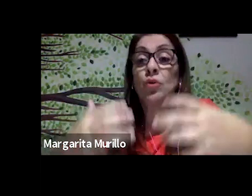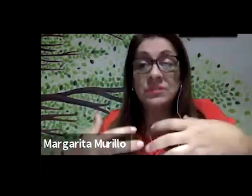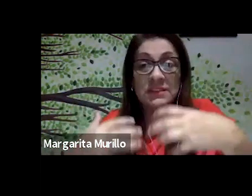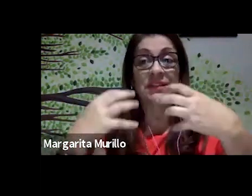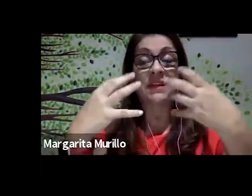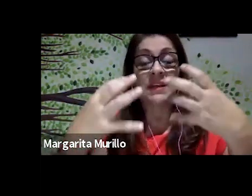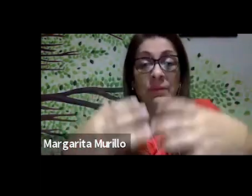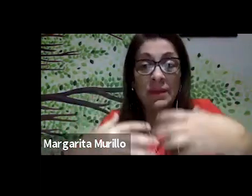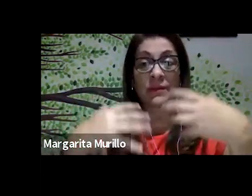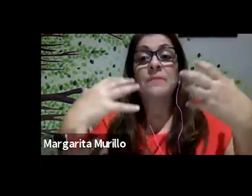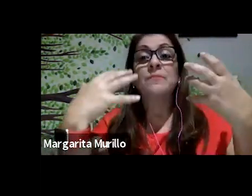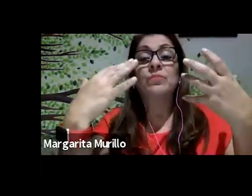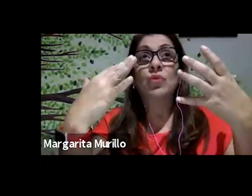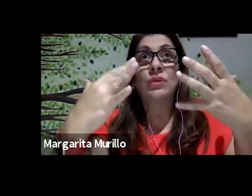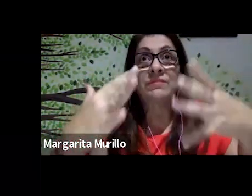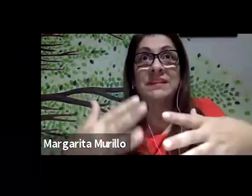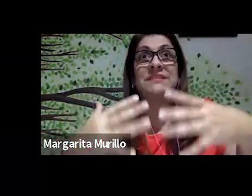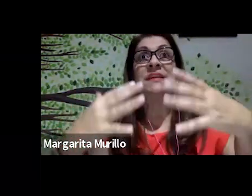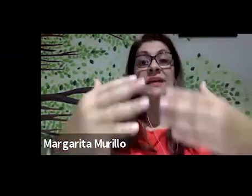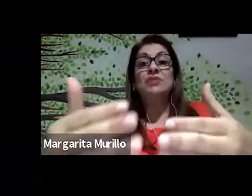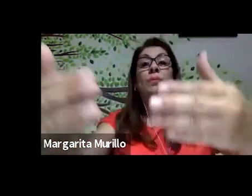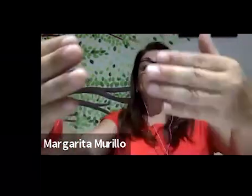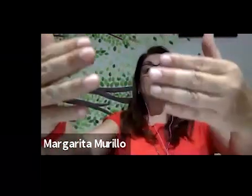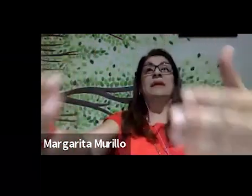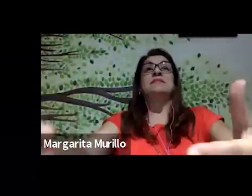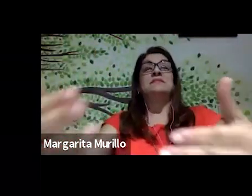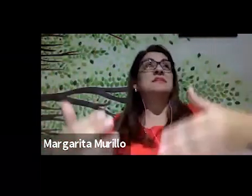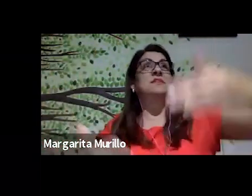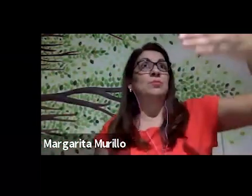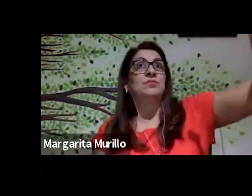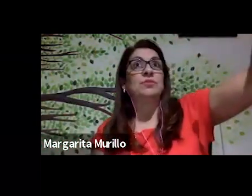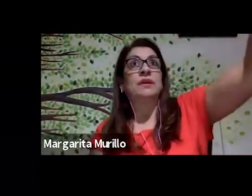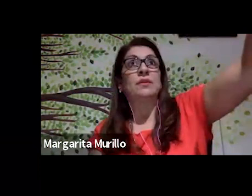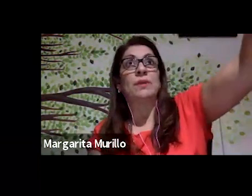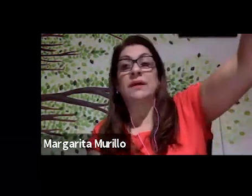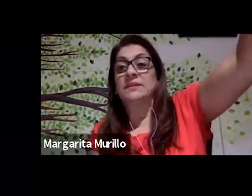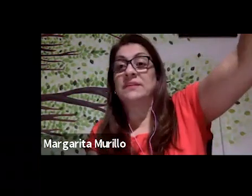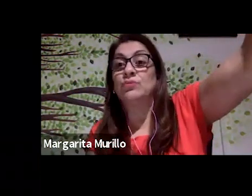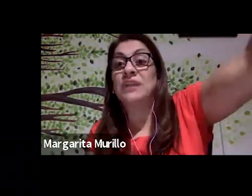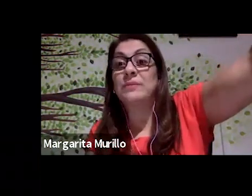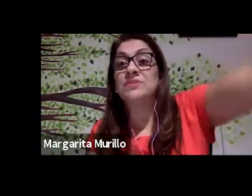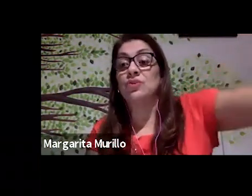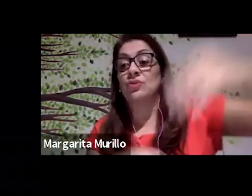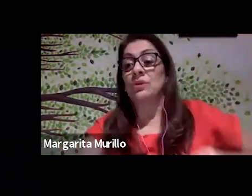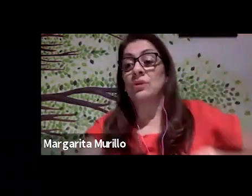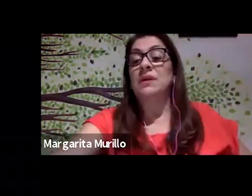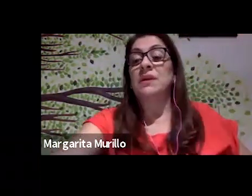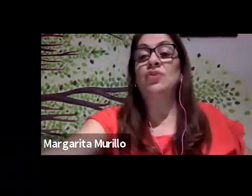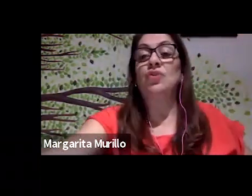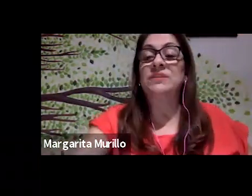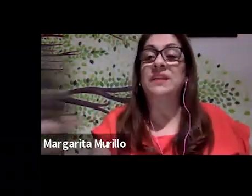crear cosas que tengan que ver con la Fantasía y tomar la distancia yo prefiero que lo vean desde un televisor